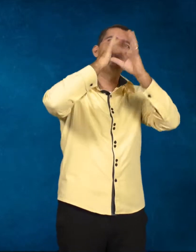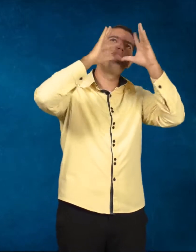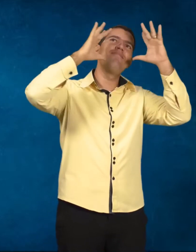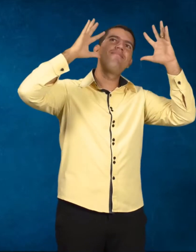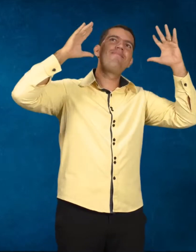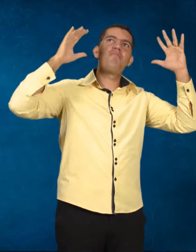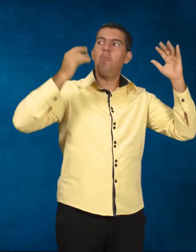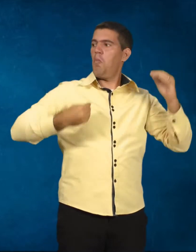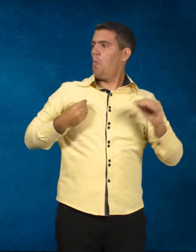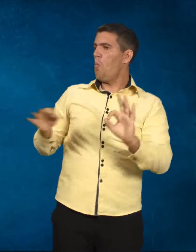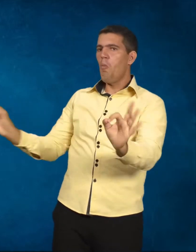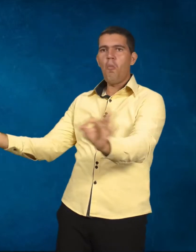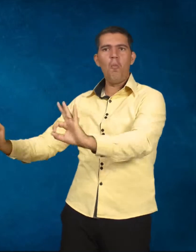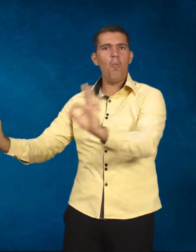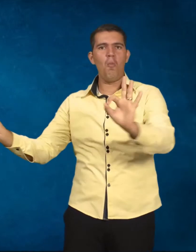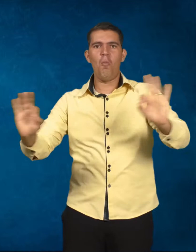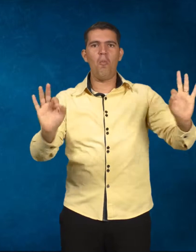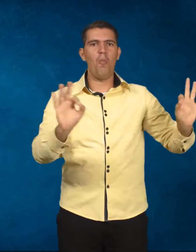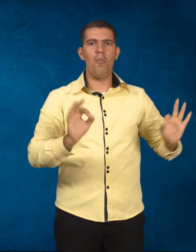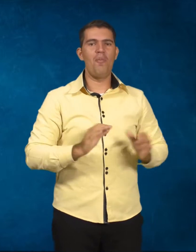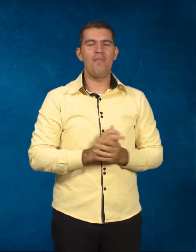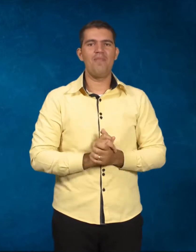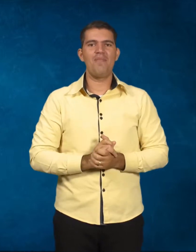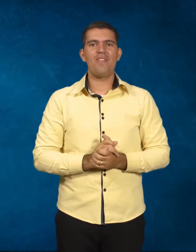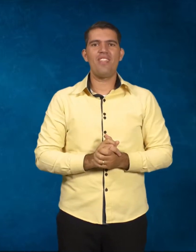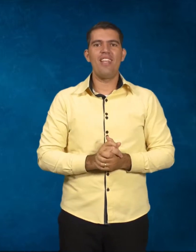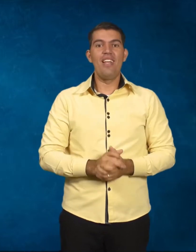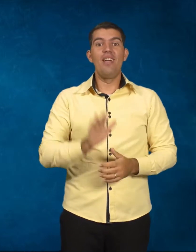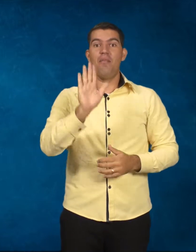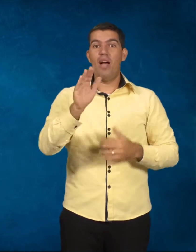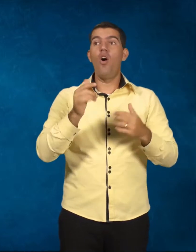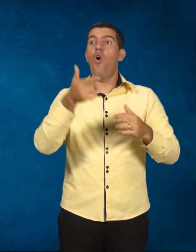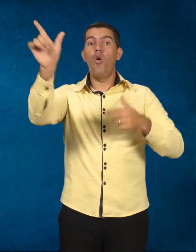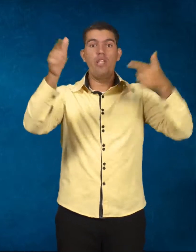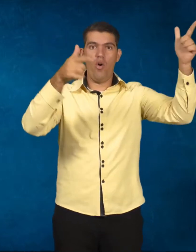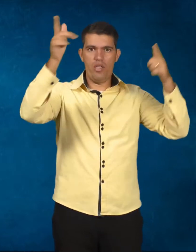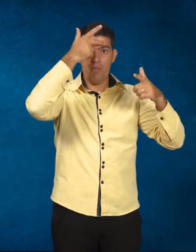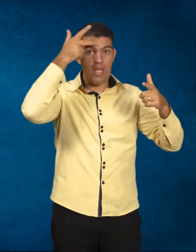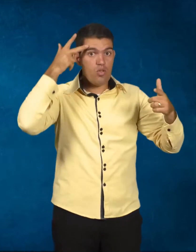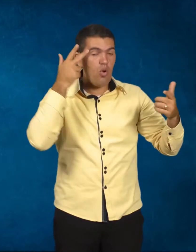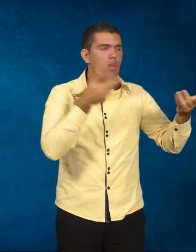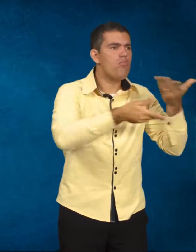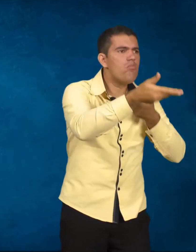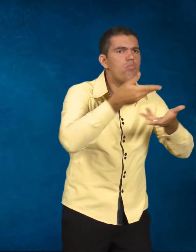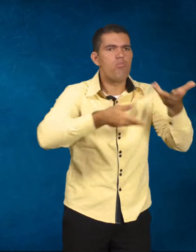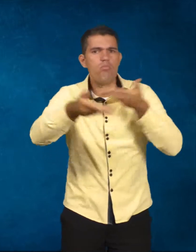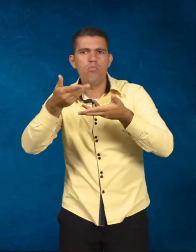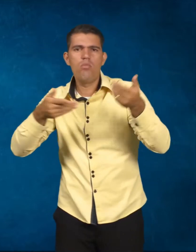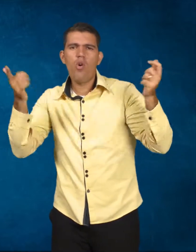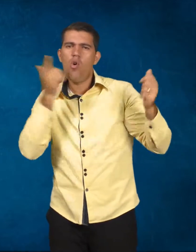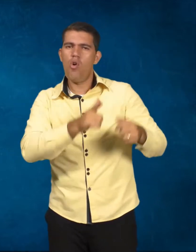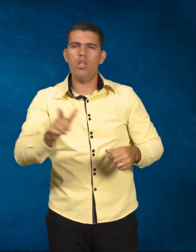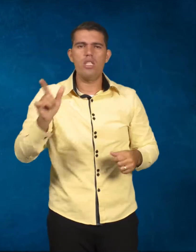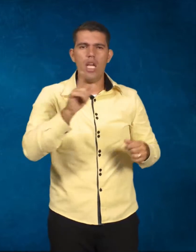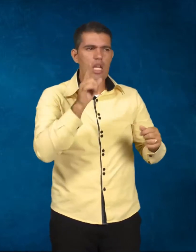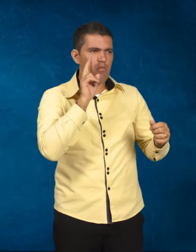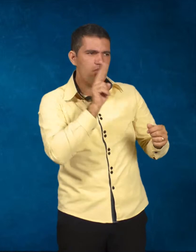nenhum esteja presente. Pela convivência com outras pessoas, a criança aprende a interpretar vários ícones. Por